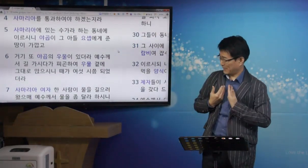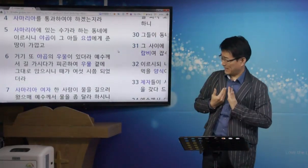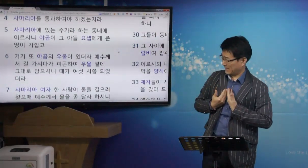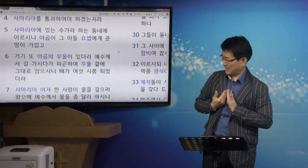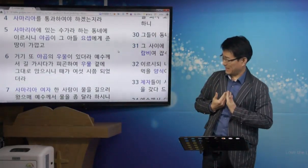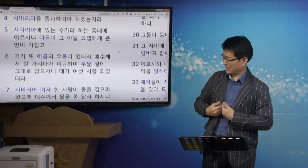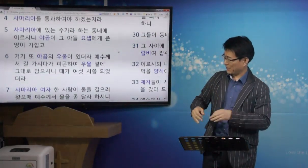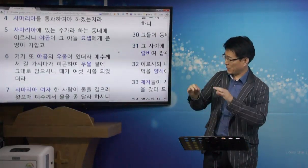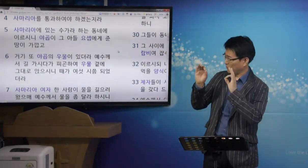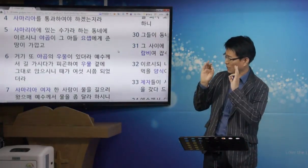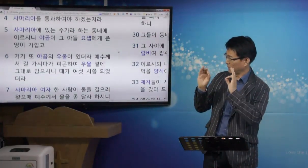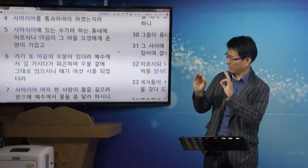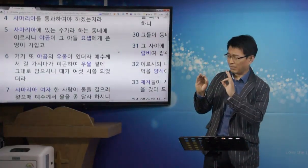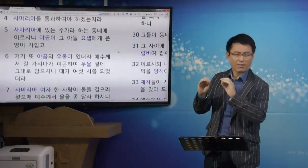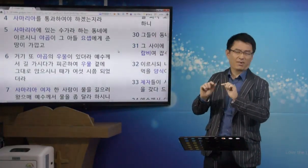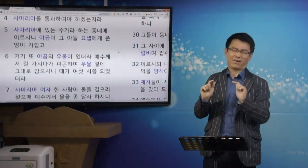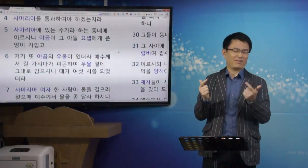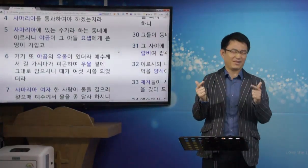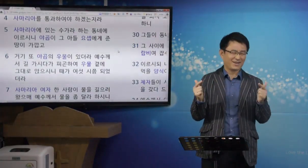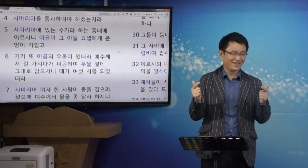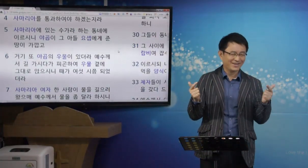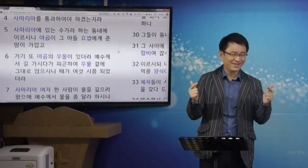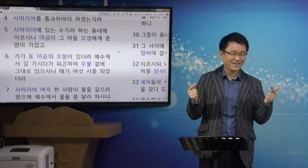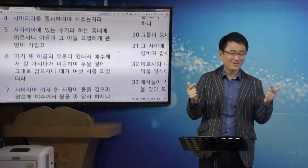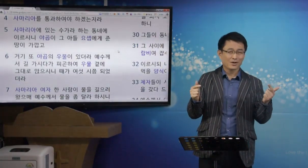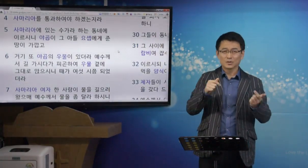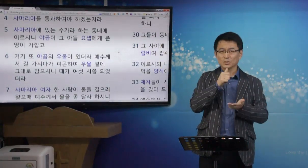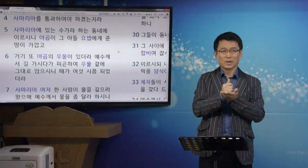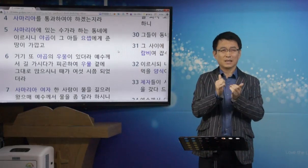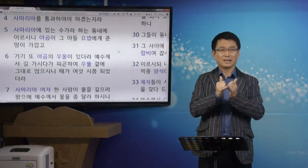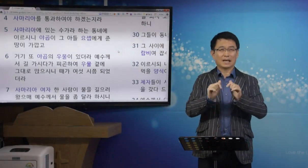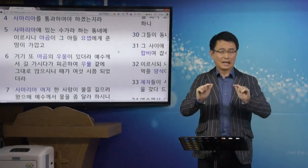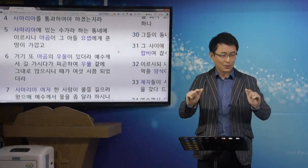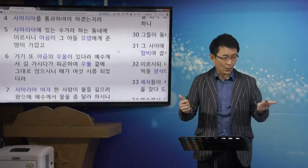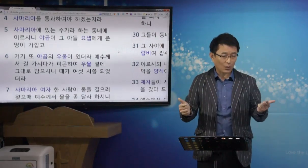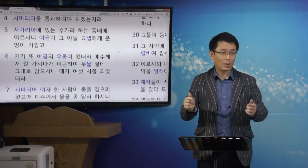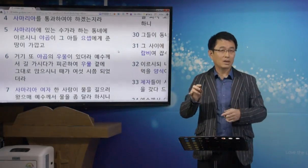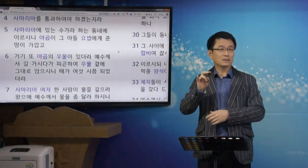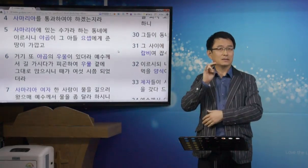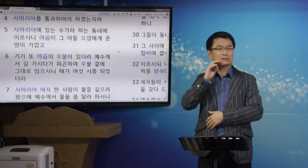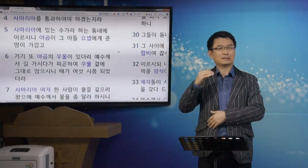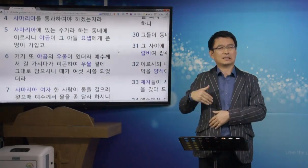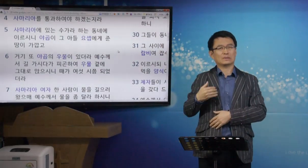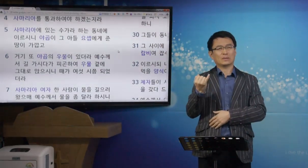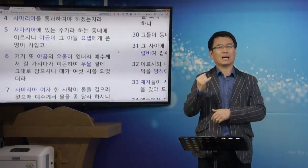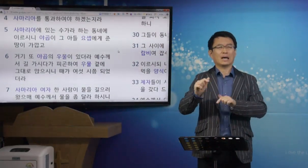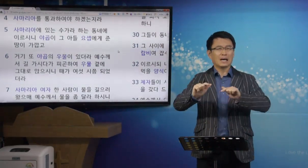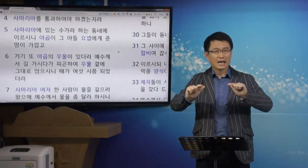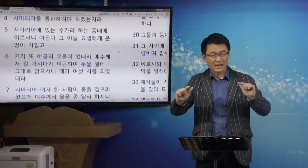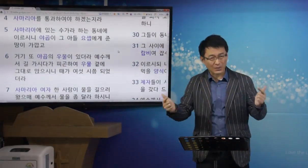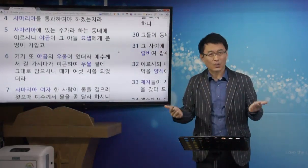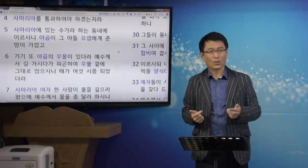여인인지 가만히 자세히 살펴보면 아닌 것 같아요. 죄인이 아니고 창녀도 아니고